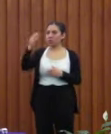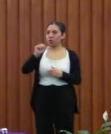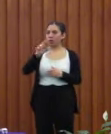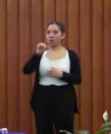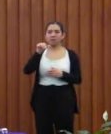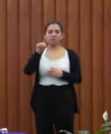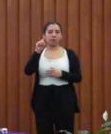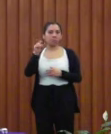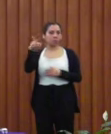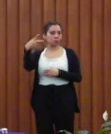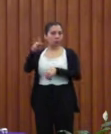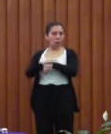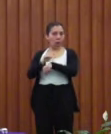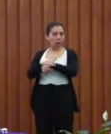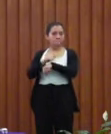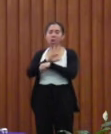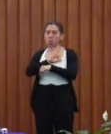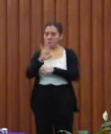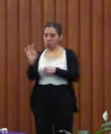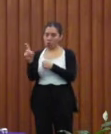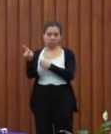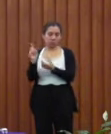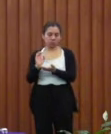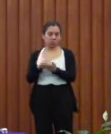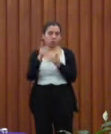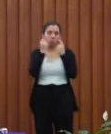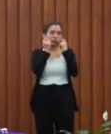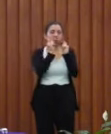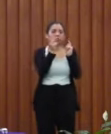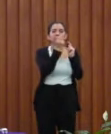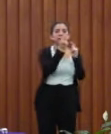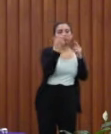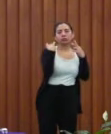Armando, por supuesto que sí lo van a poder registrar, ¿sí?